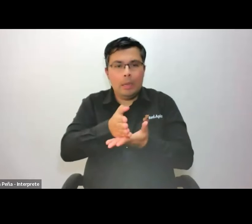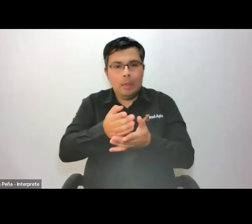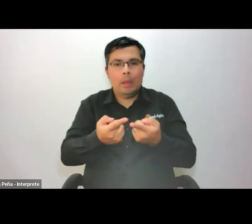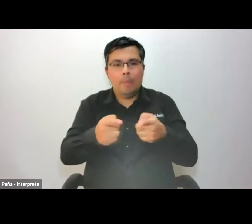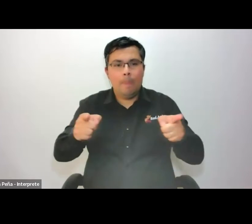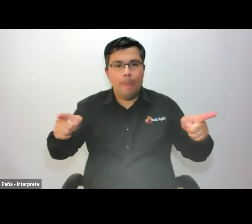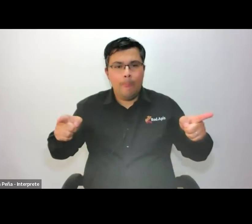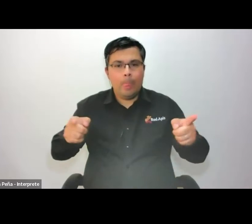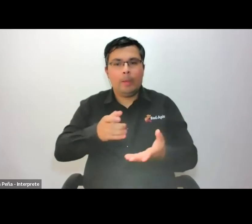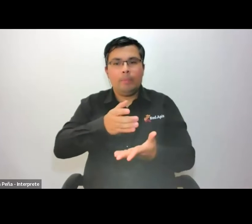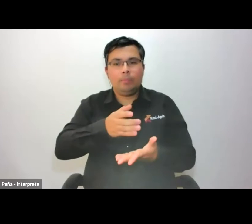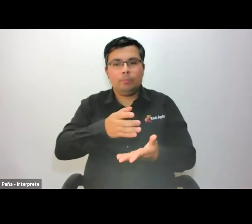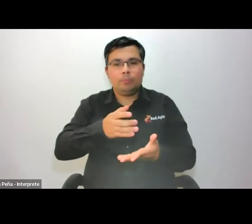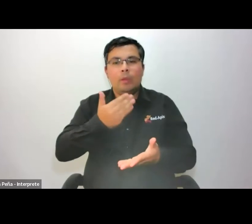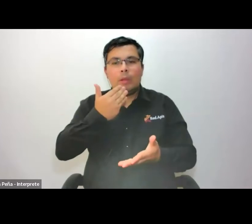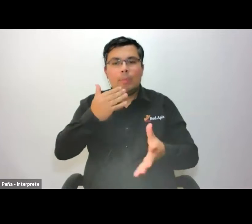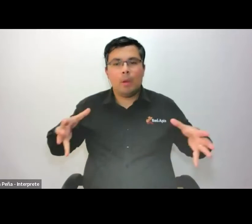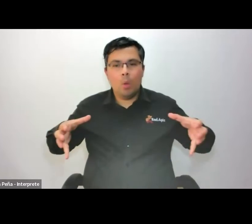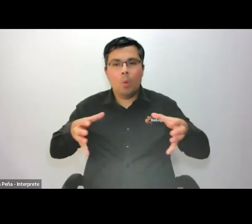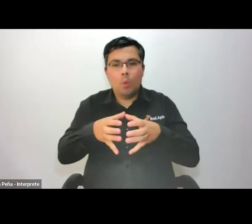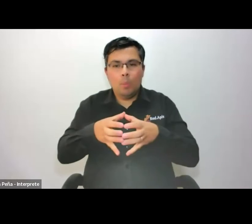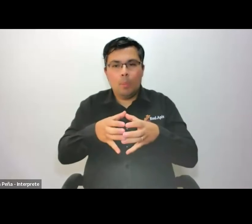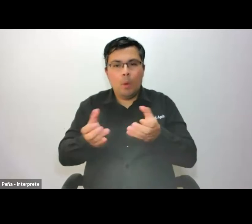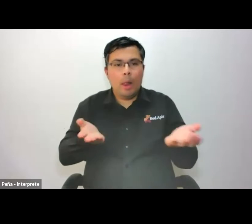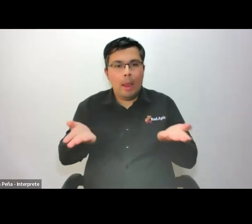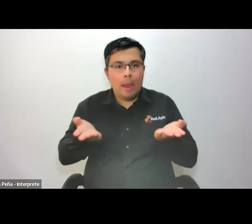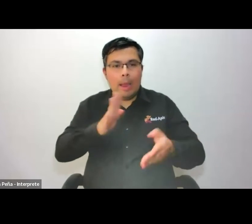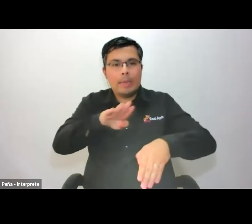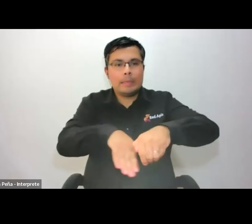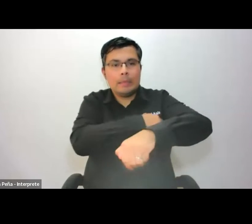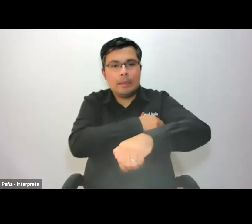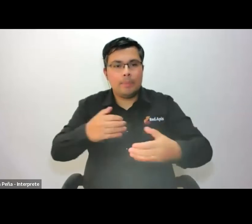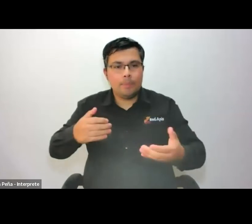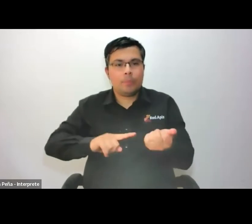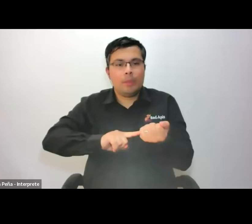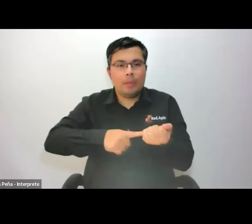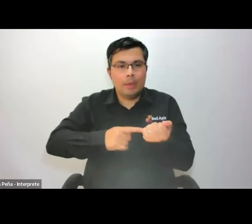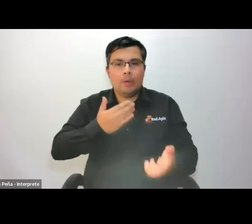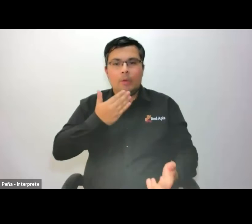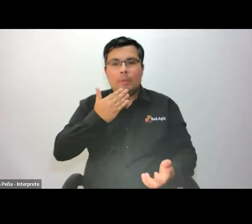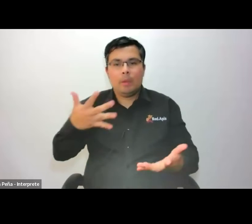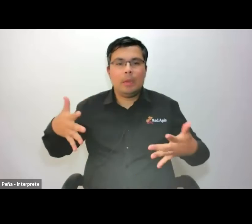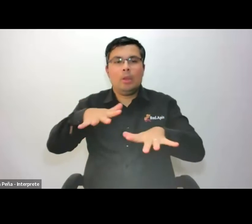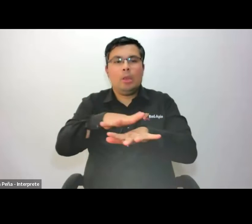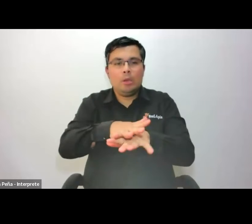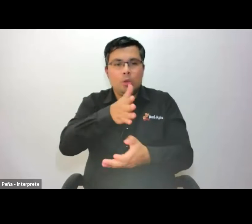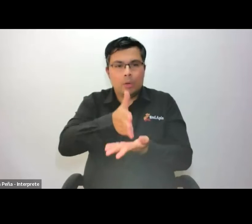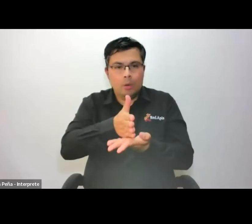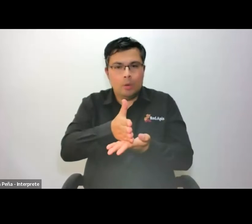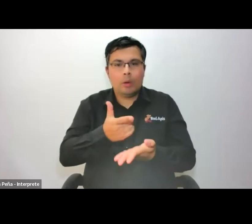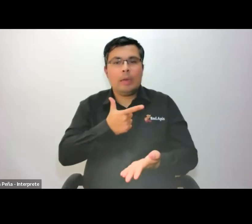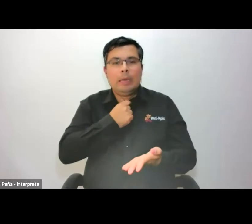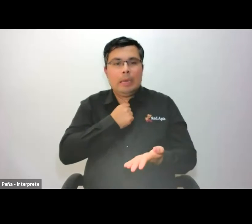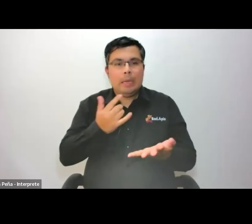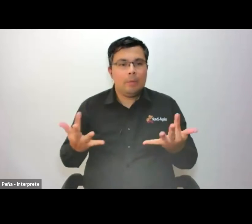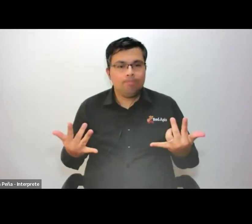de la educación en los programas de integración escolar y por lo tanto lo que se espera es que esos mismos